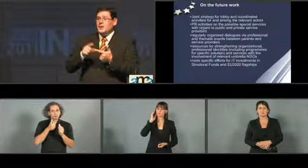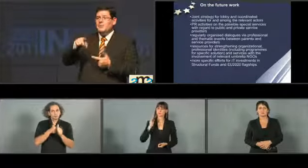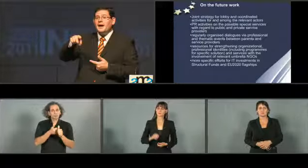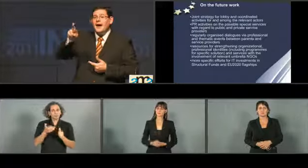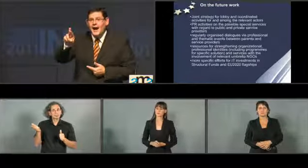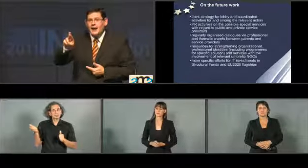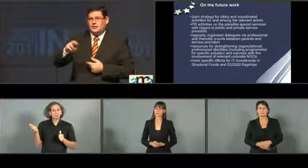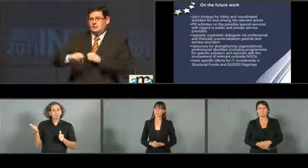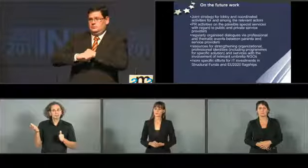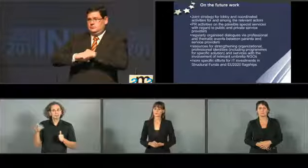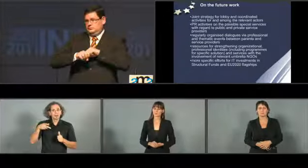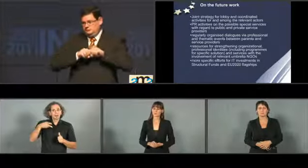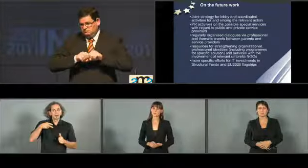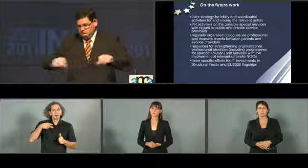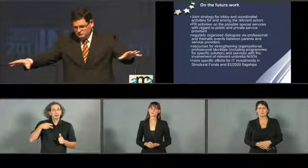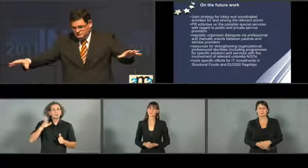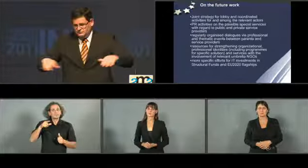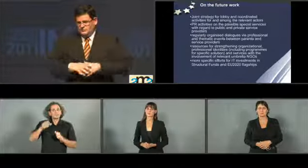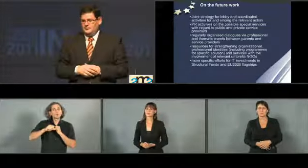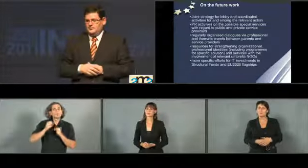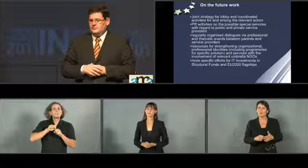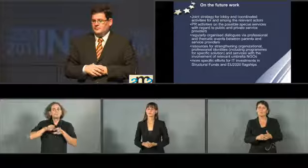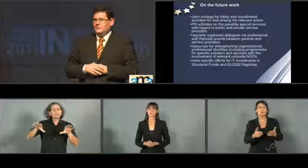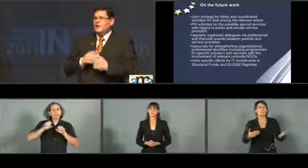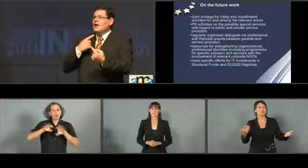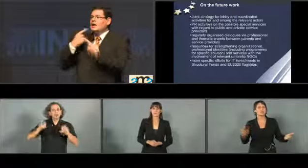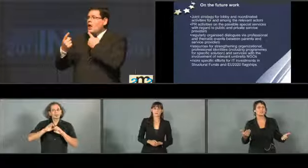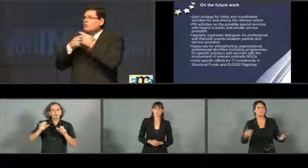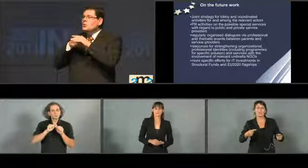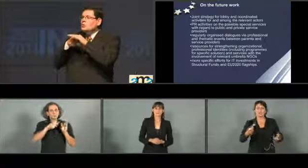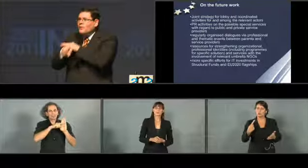Ce qui est important, c'est de continuer à se battre pour nos revendications.